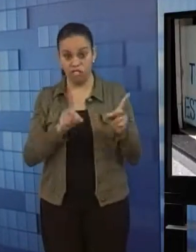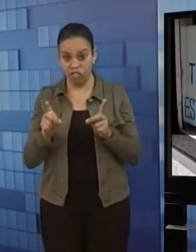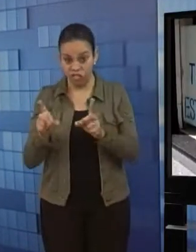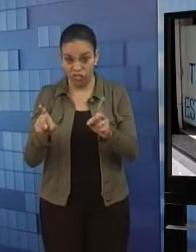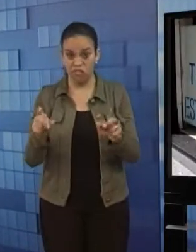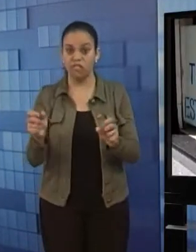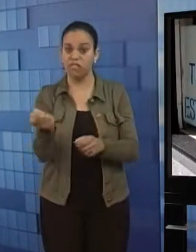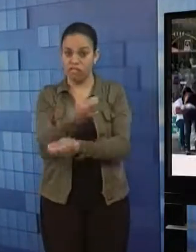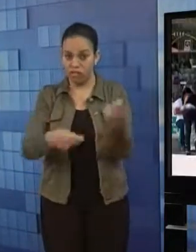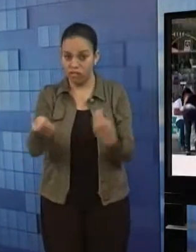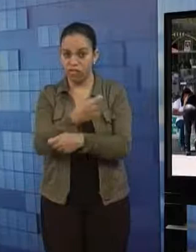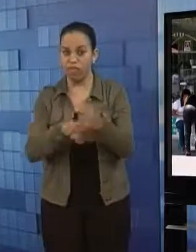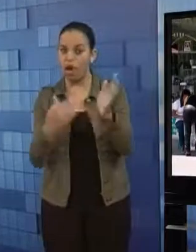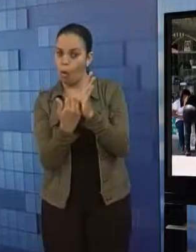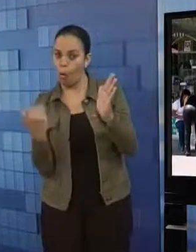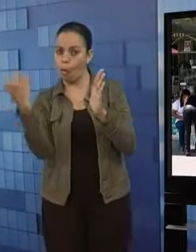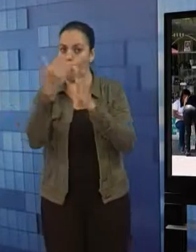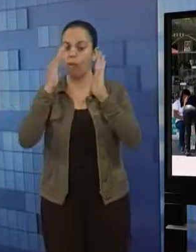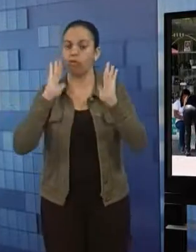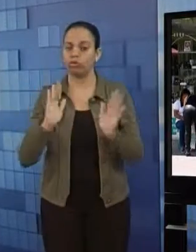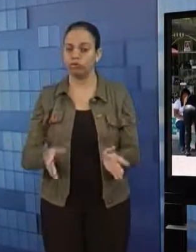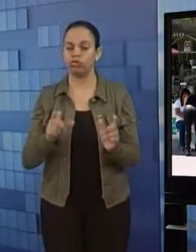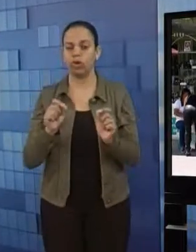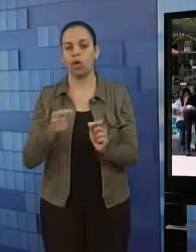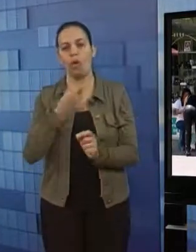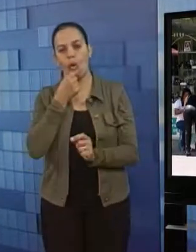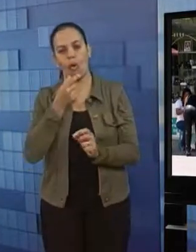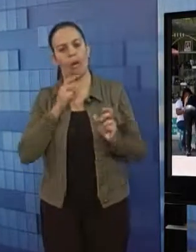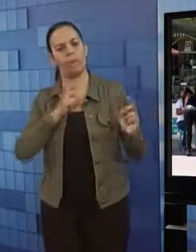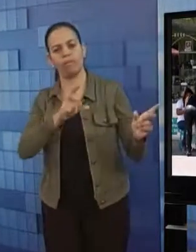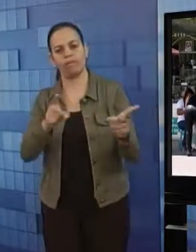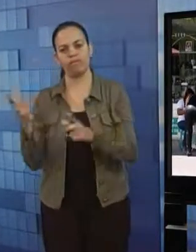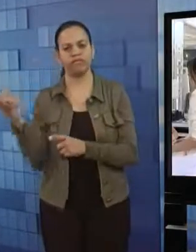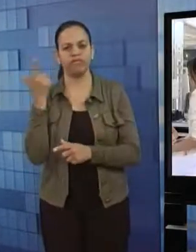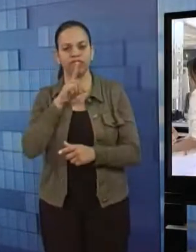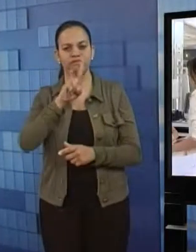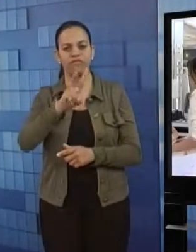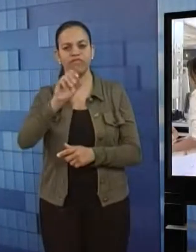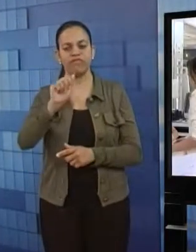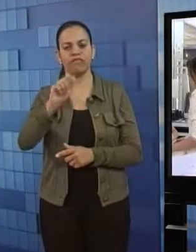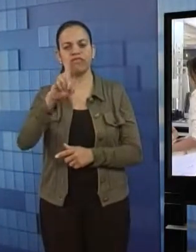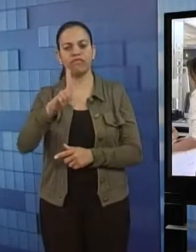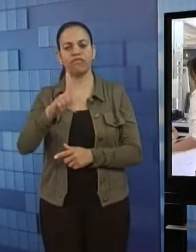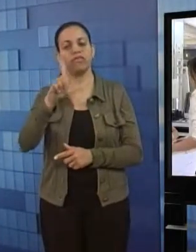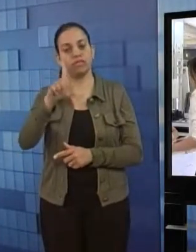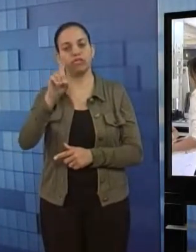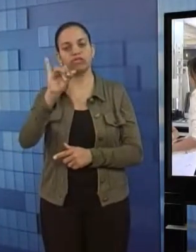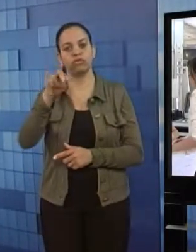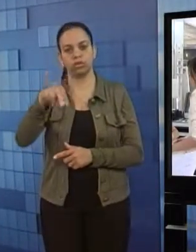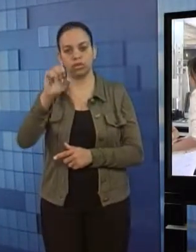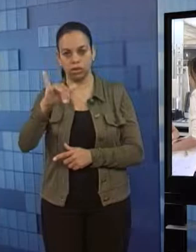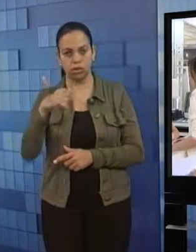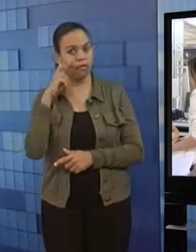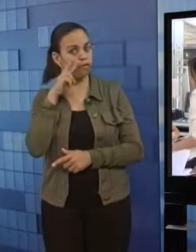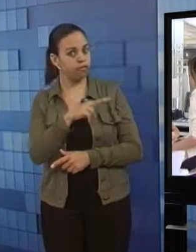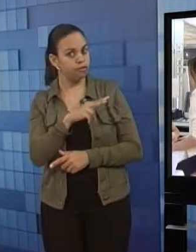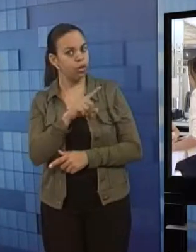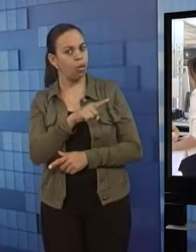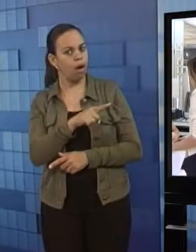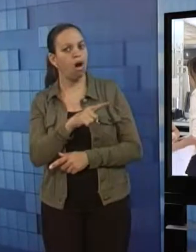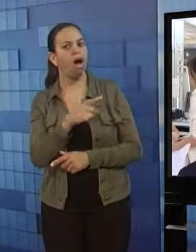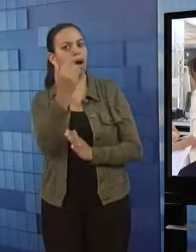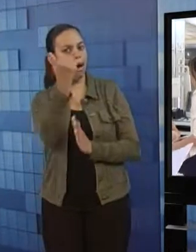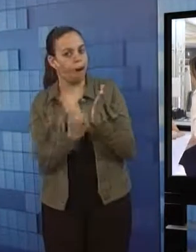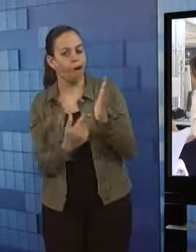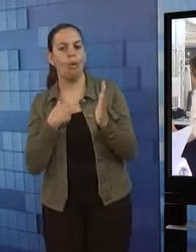vendas aumentaram bastante e a loja conseguiu colocar para fora várias peças. Valdinei estava passando, viu o anúncio de